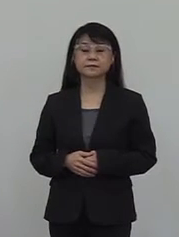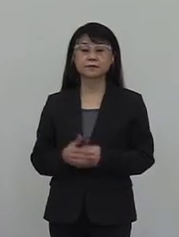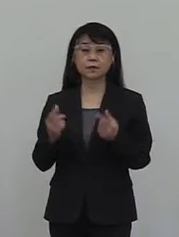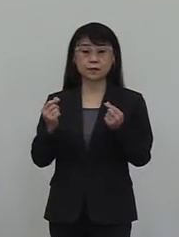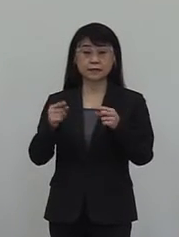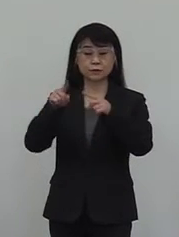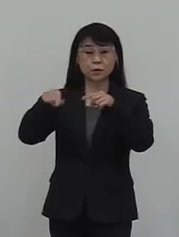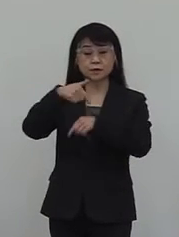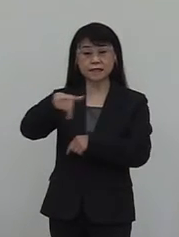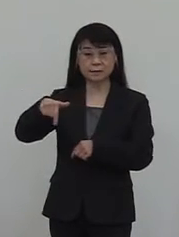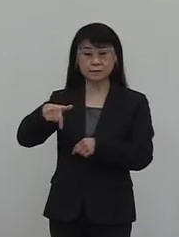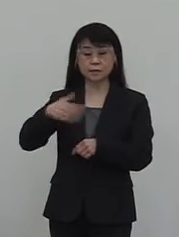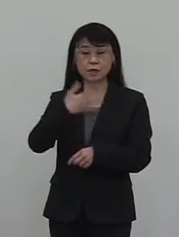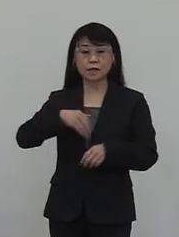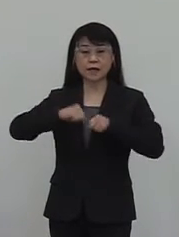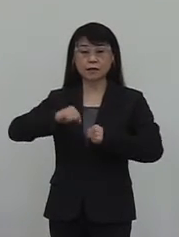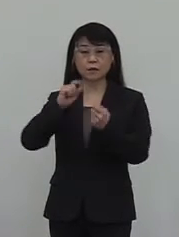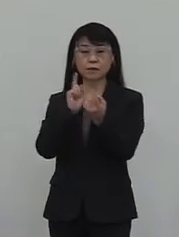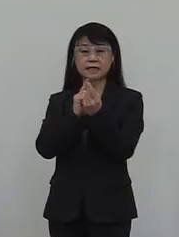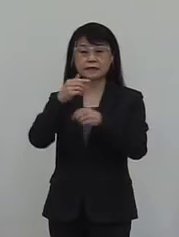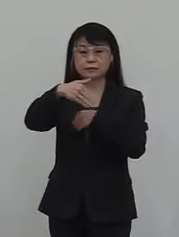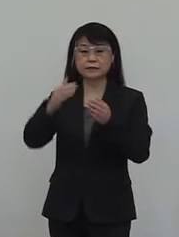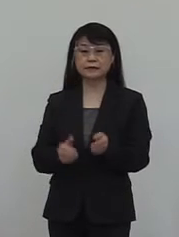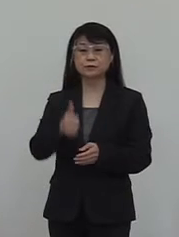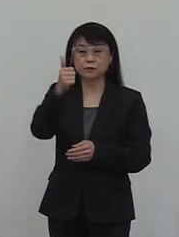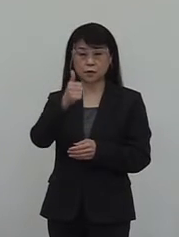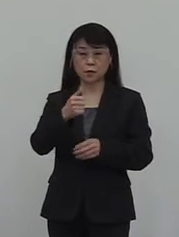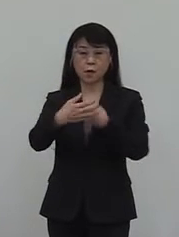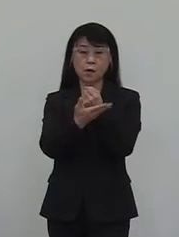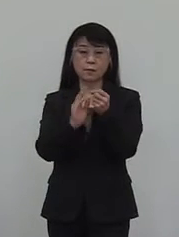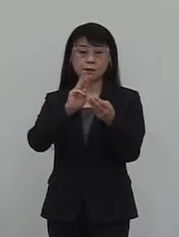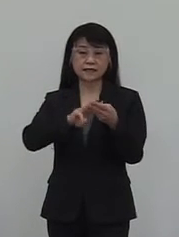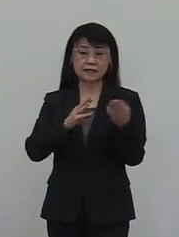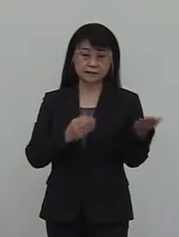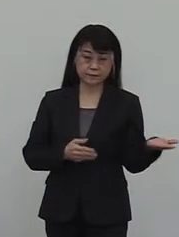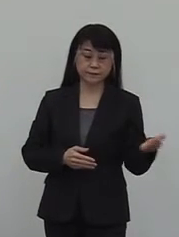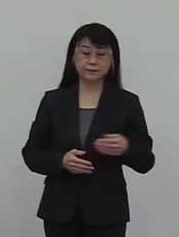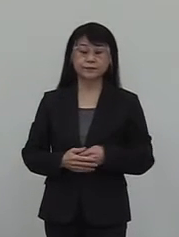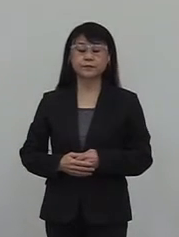同じく厚生部健康対策室森田局長です